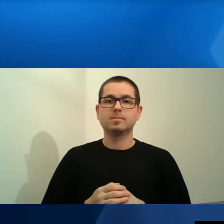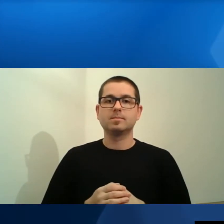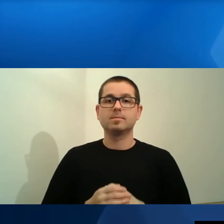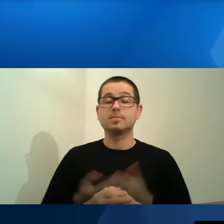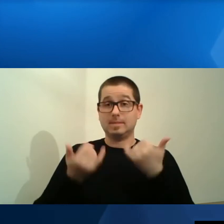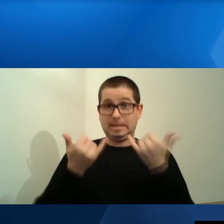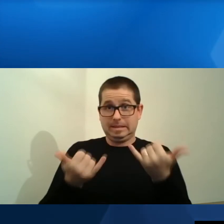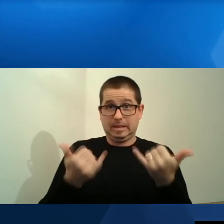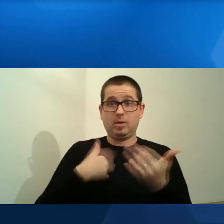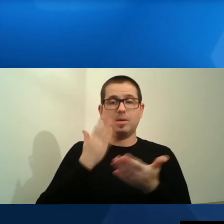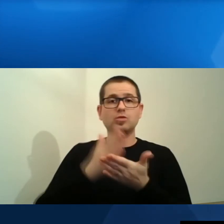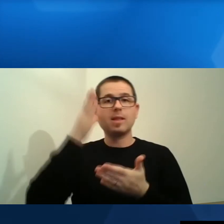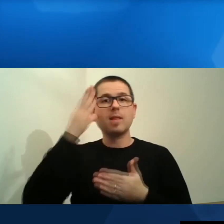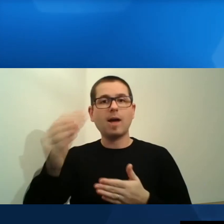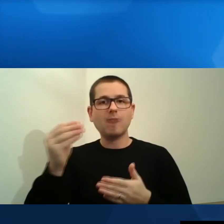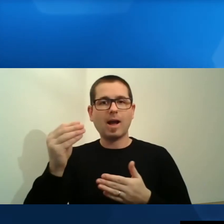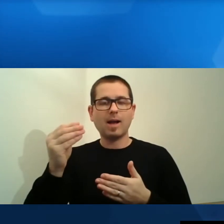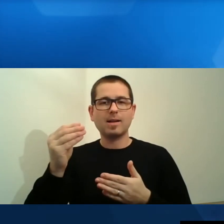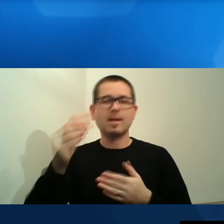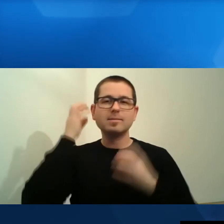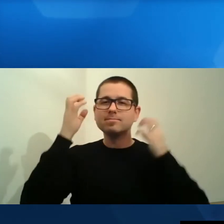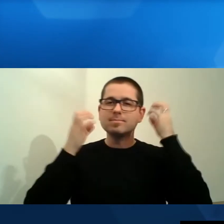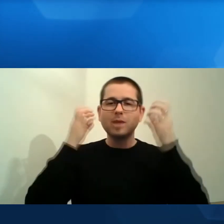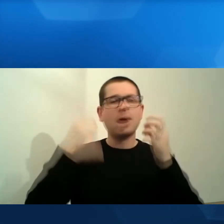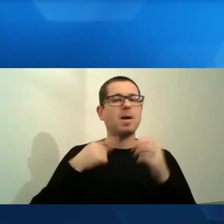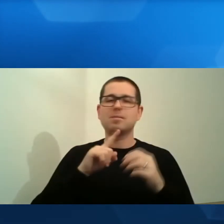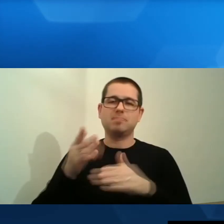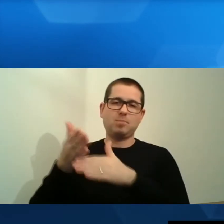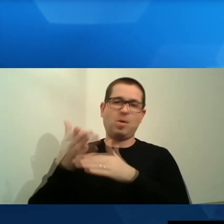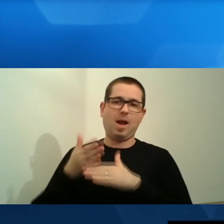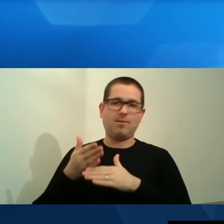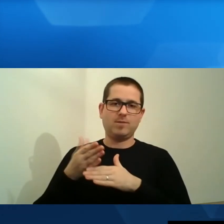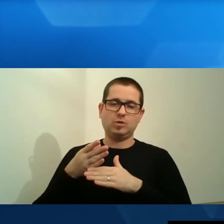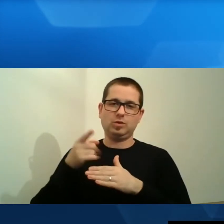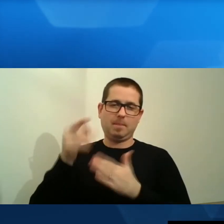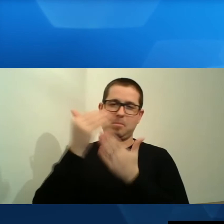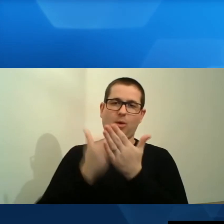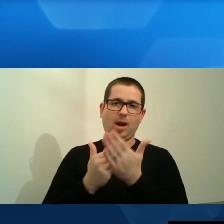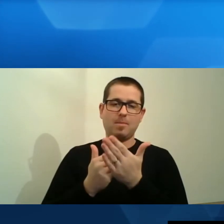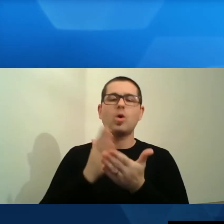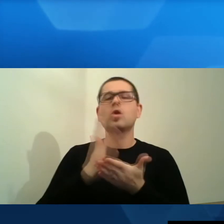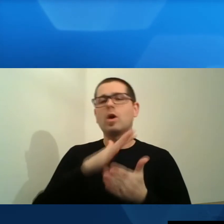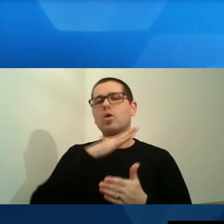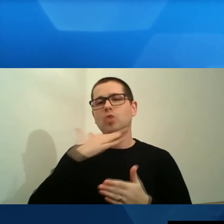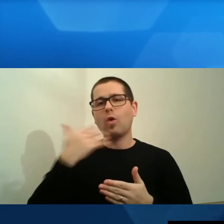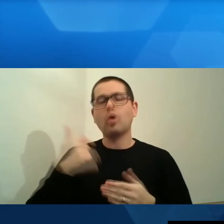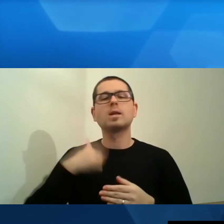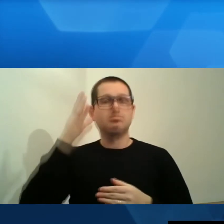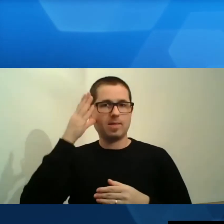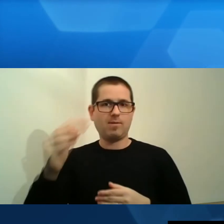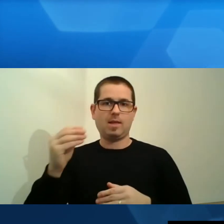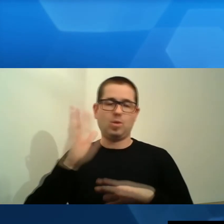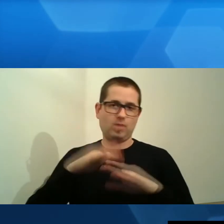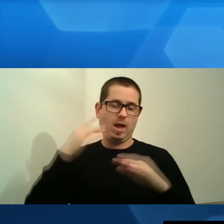Zdaj, ko sem pa že toliko navajen, si pravzaprav s tem več ne pomagam. Je že pač dovolj to, da sem se navadil na